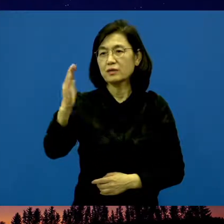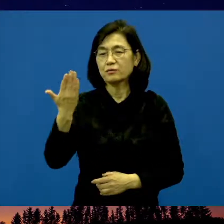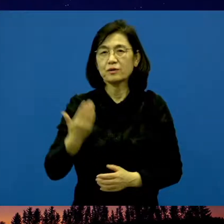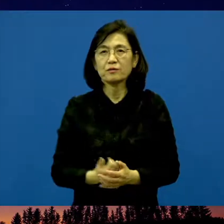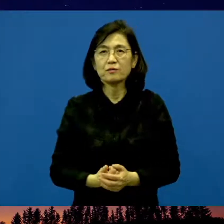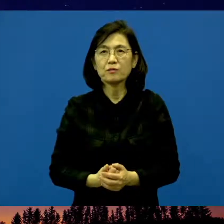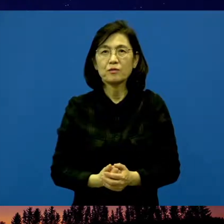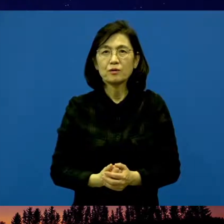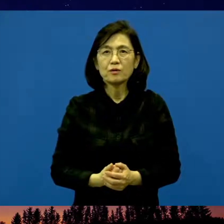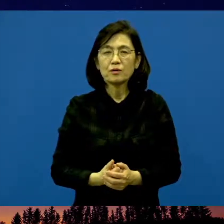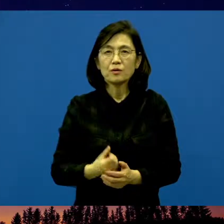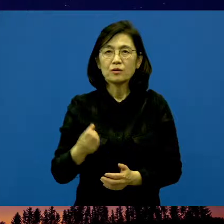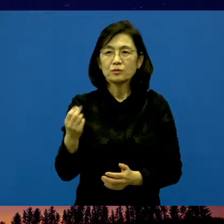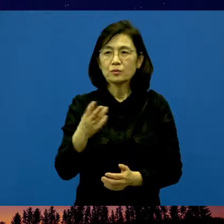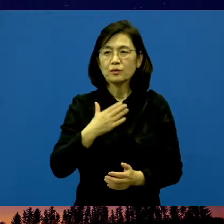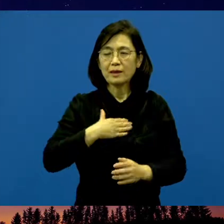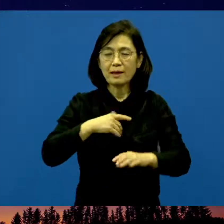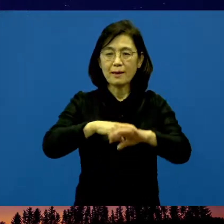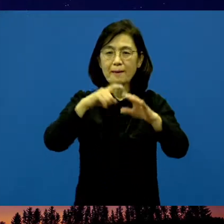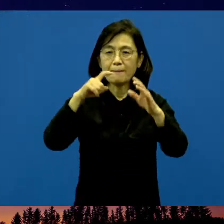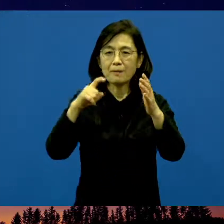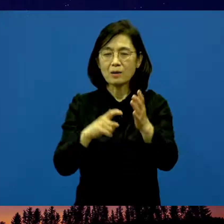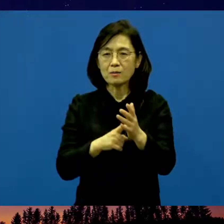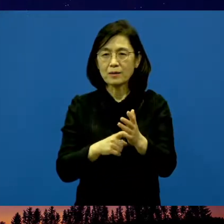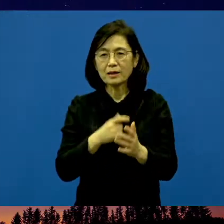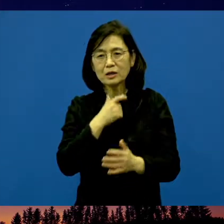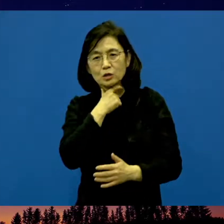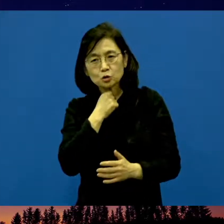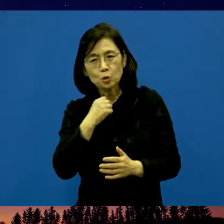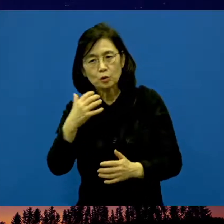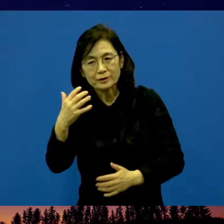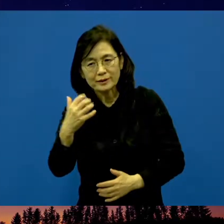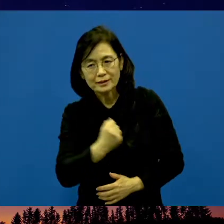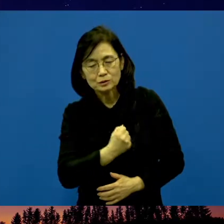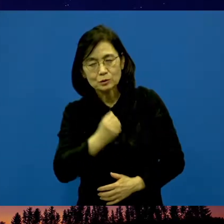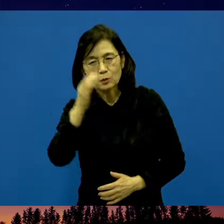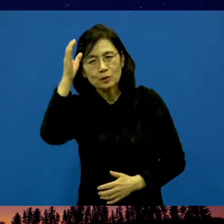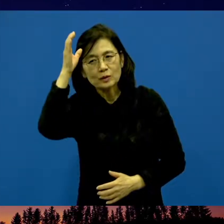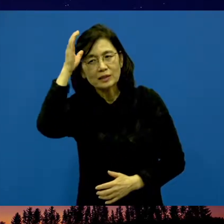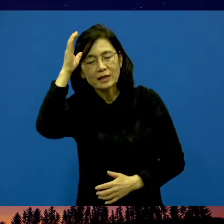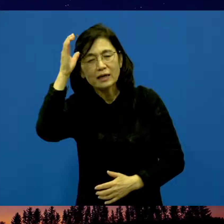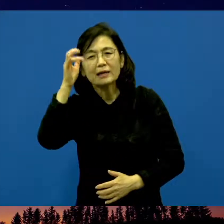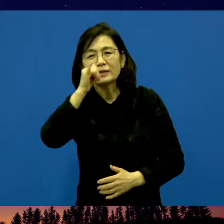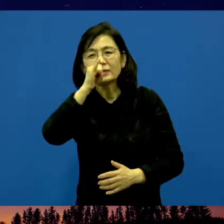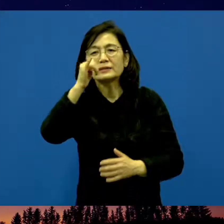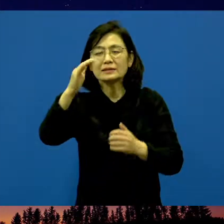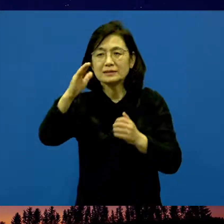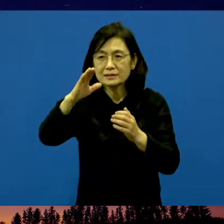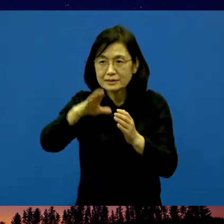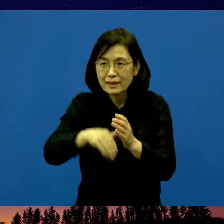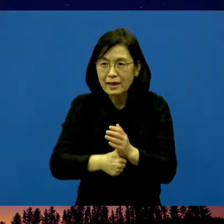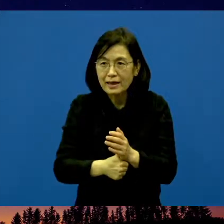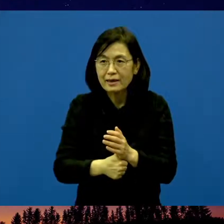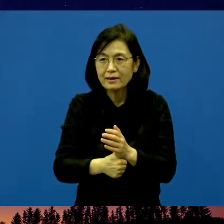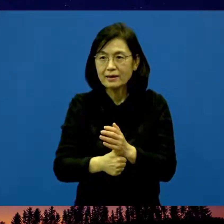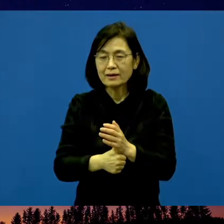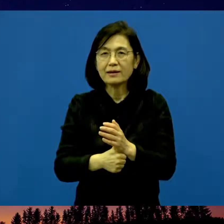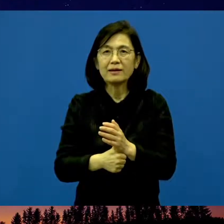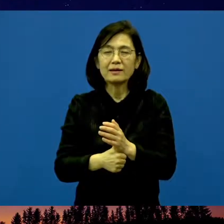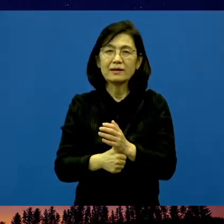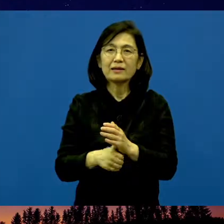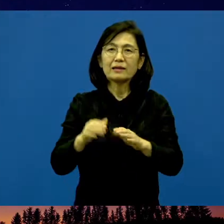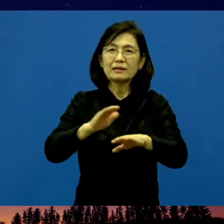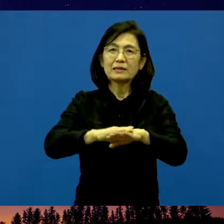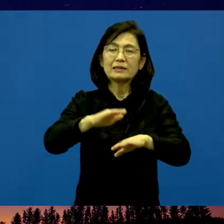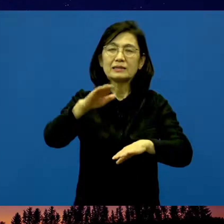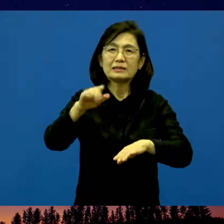안에 꿈틀거리는 것이 있어요. 그것에 반응하셔야 돼요. 그게 신앙생활이에요. 말씀을 들을 때, 기도할 때가 중요합니다.